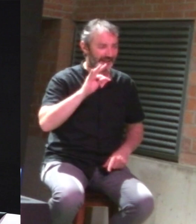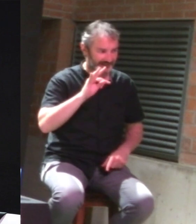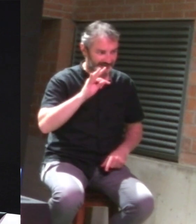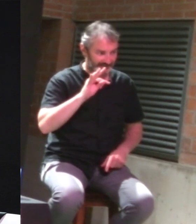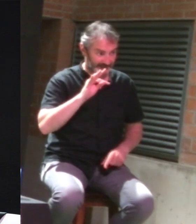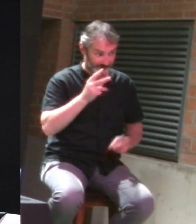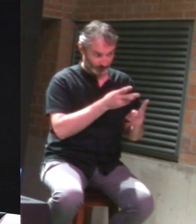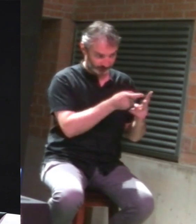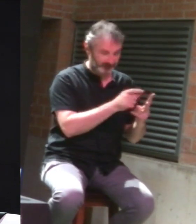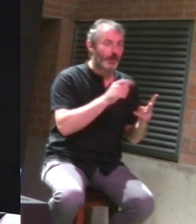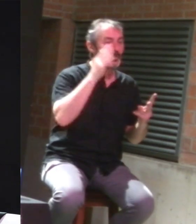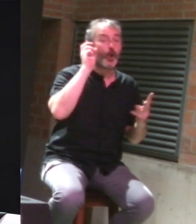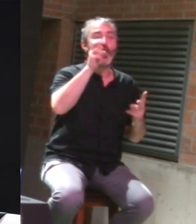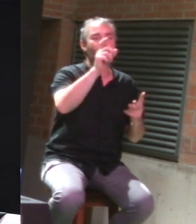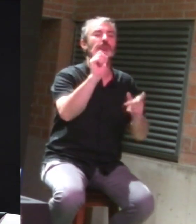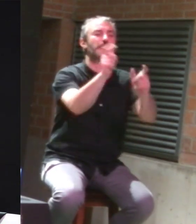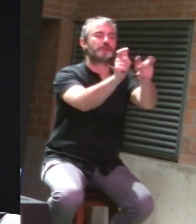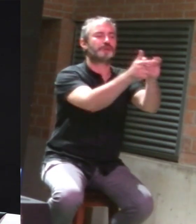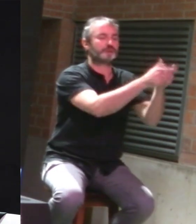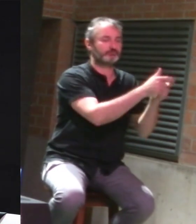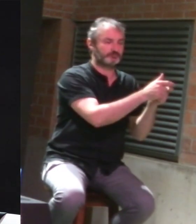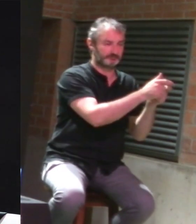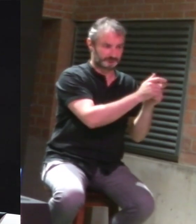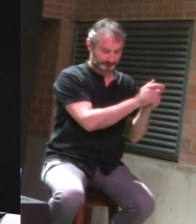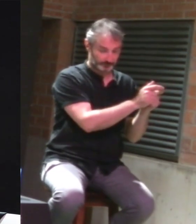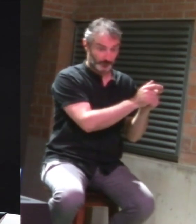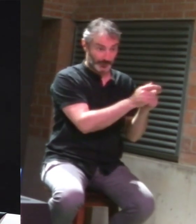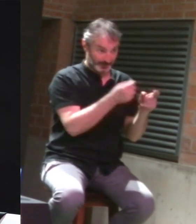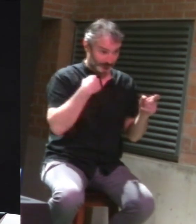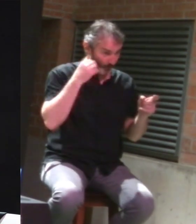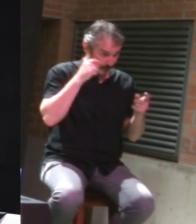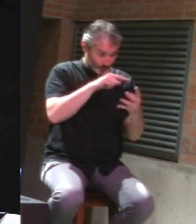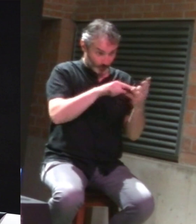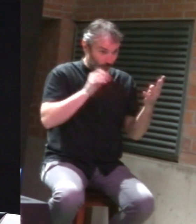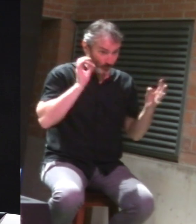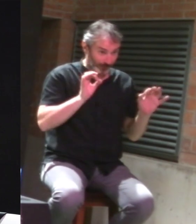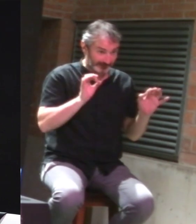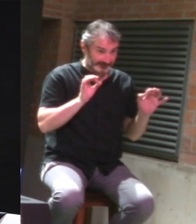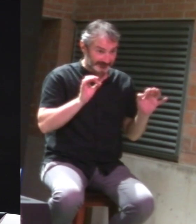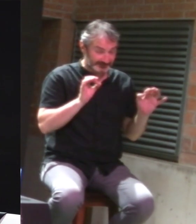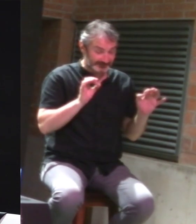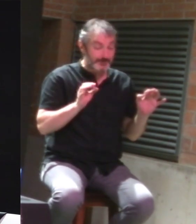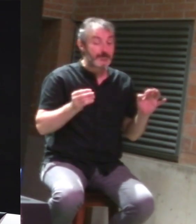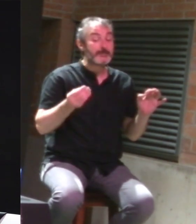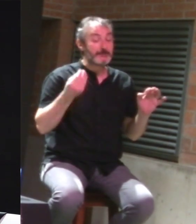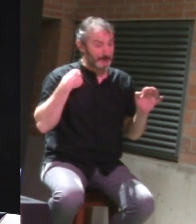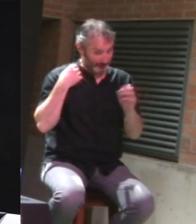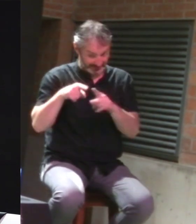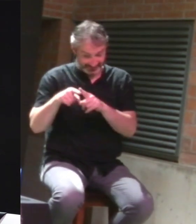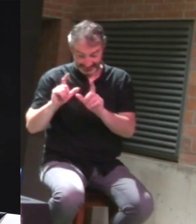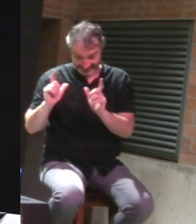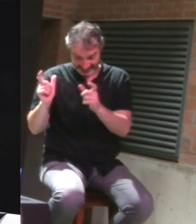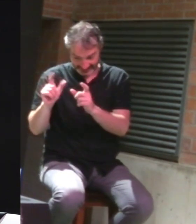alguns pobles d'altres dones. Fixeu-vos bé, perquè aquestes dones seran també les mateixes que detindran al